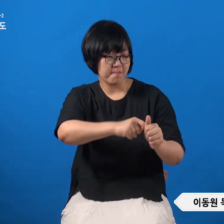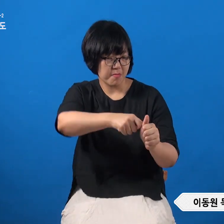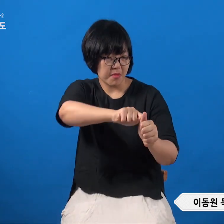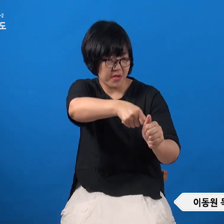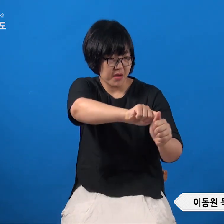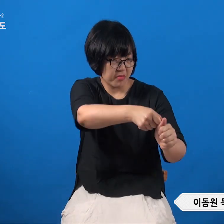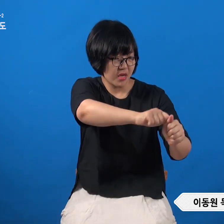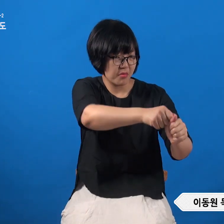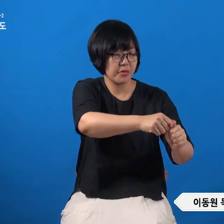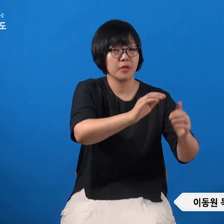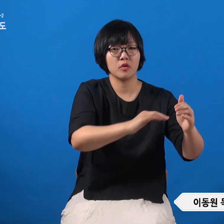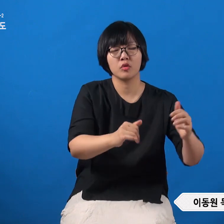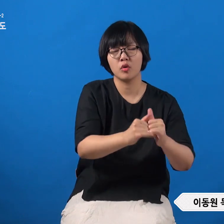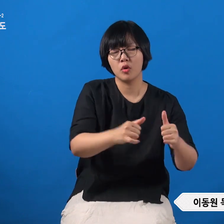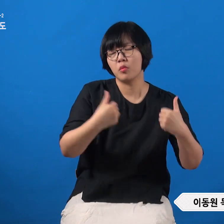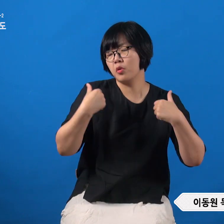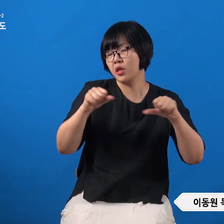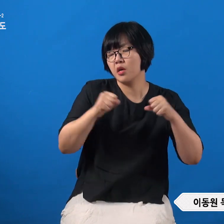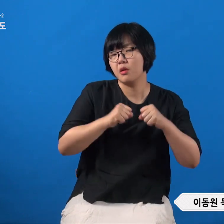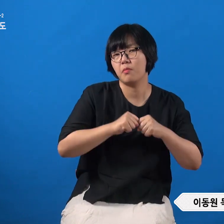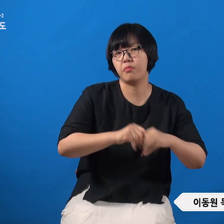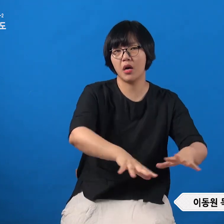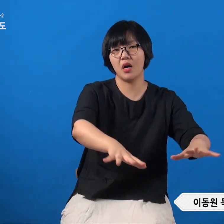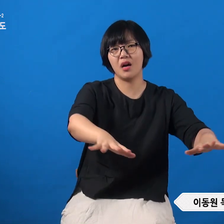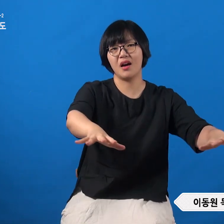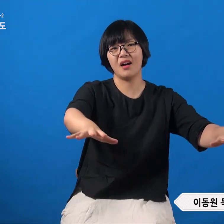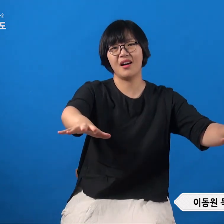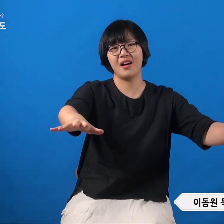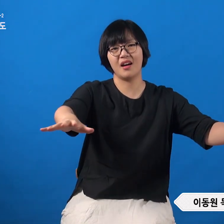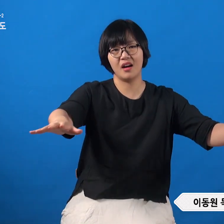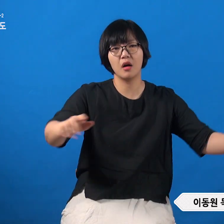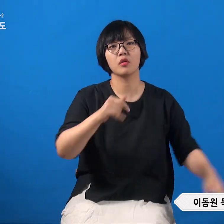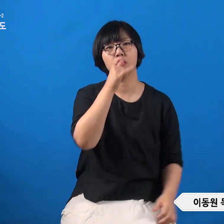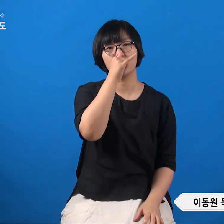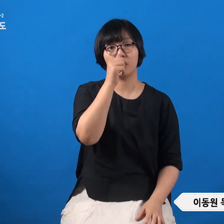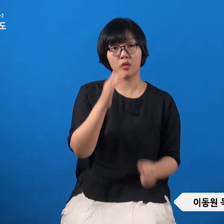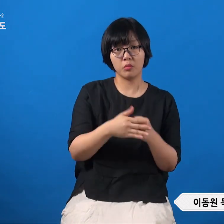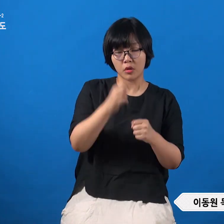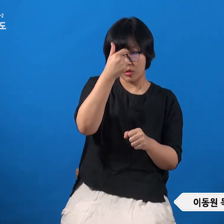있던 당시에 그리스도인 공적 1호가 바로